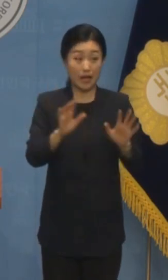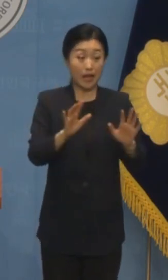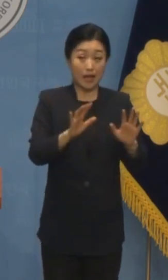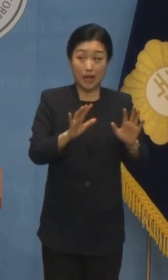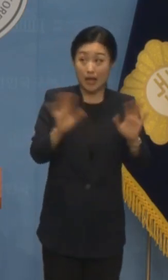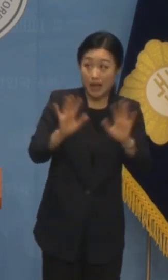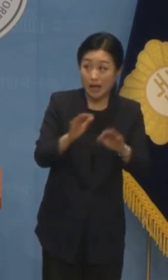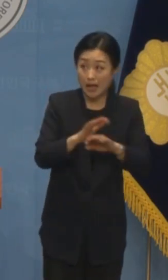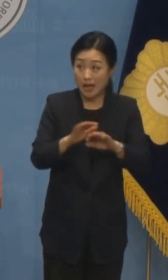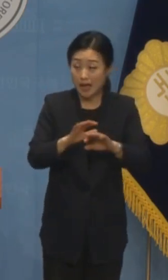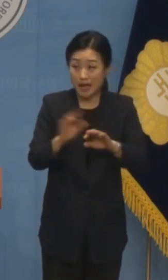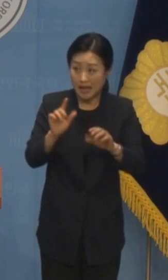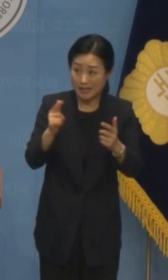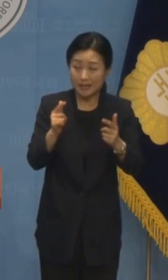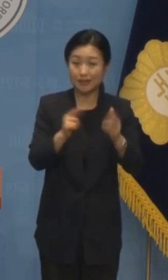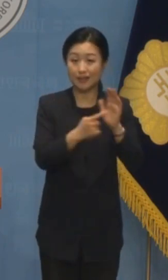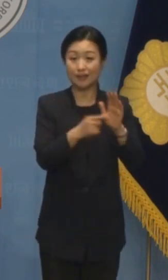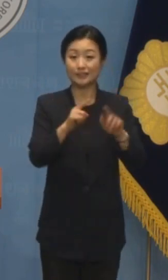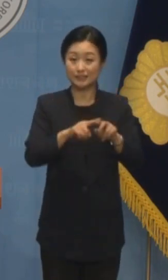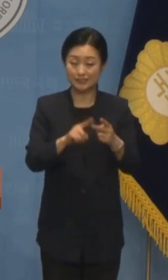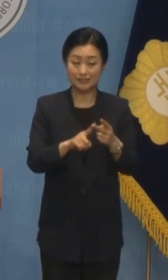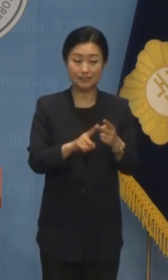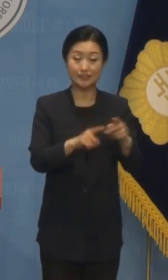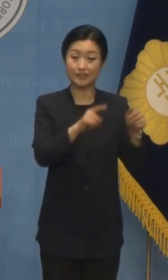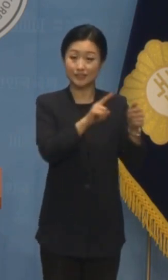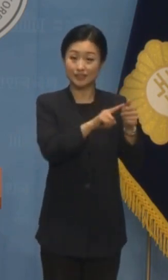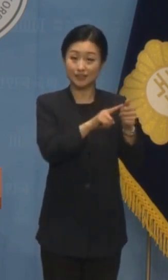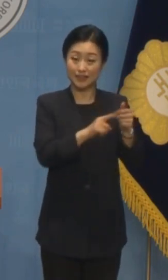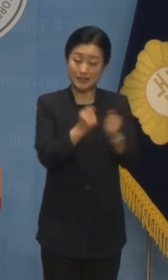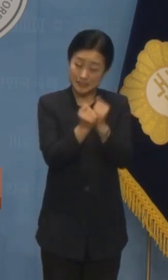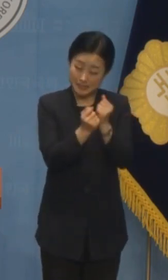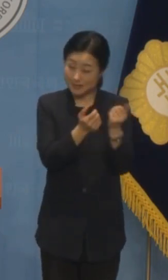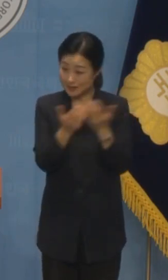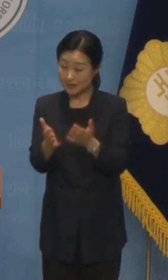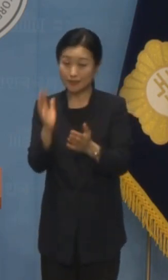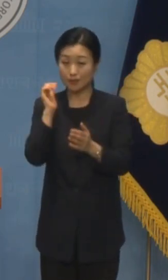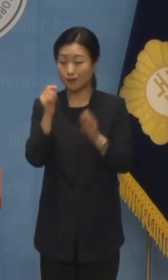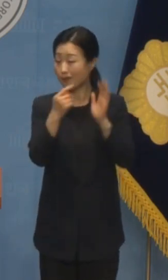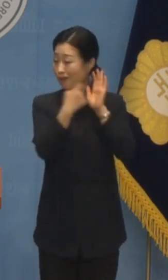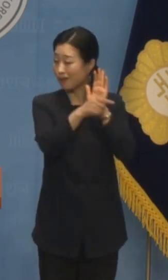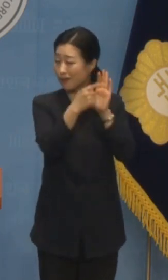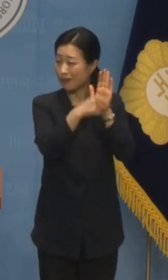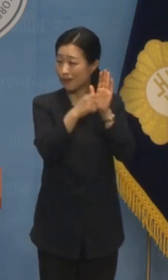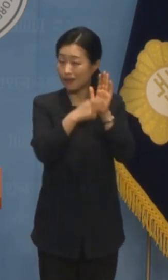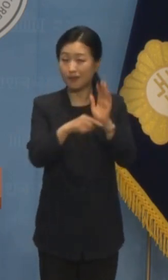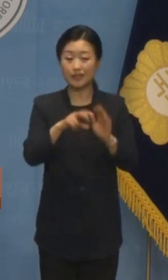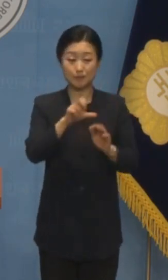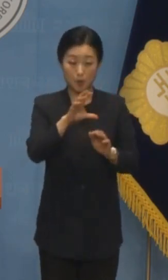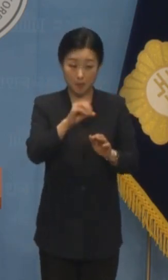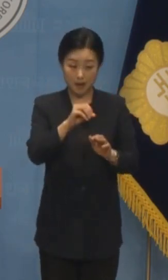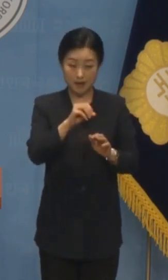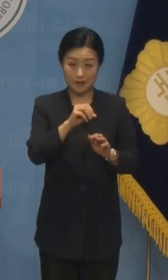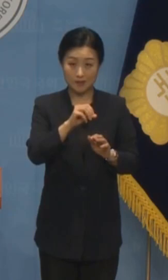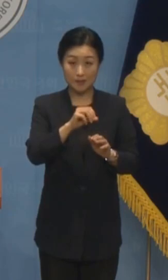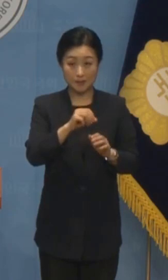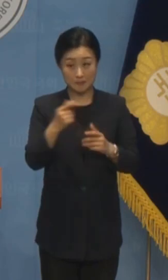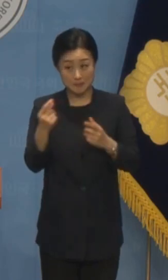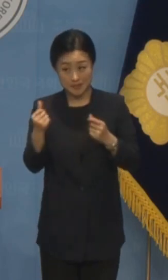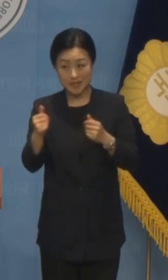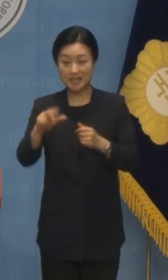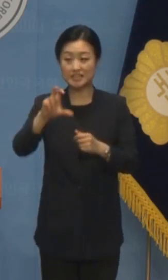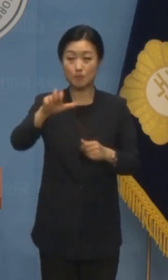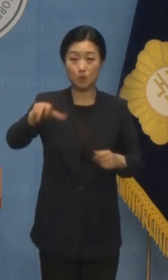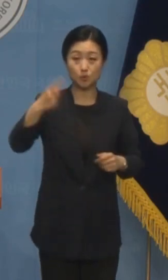자료를 냈거나 경제부처는 제대로 설명했는데 대통령이 제대로 설명을 듣지도 않고 25만 원에 대비되는 25조 원에